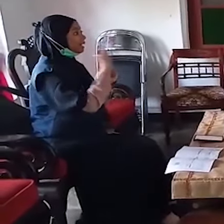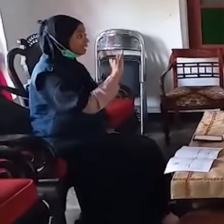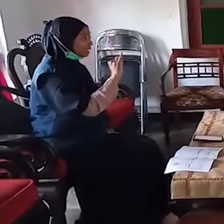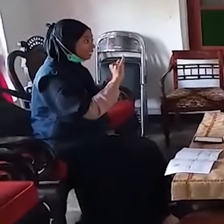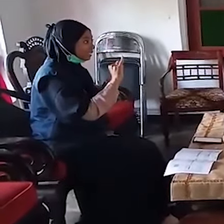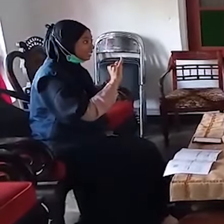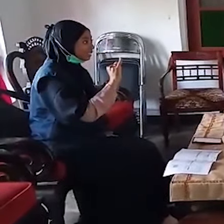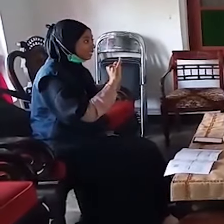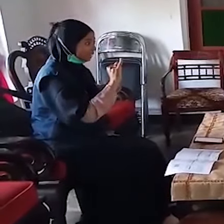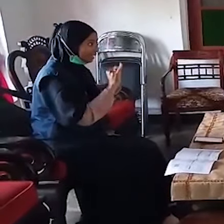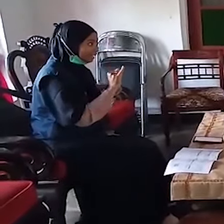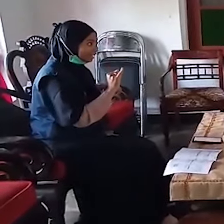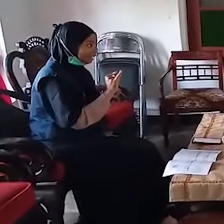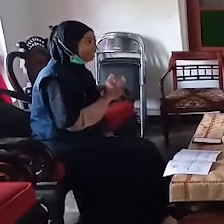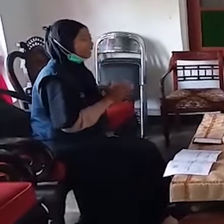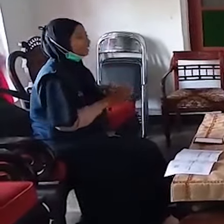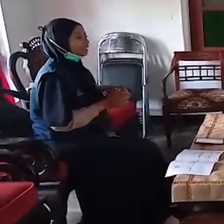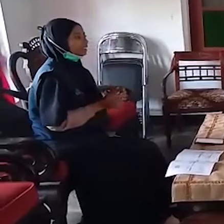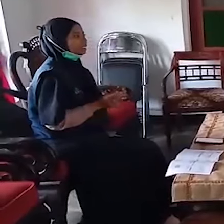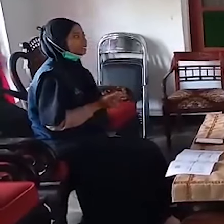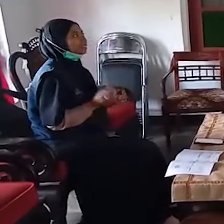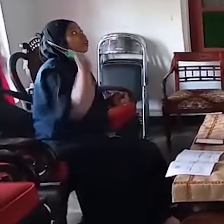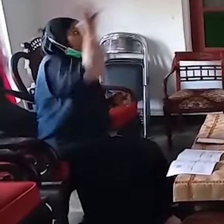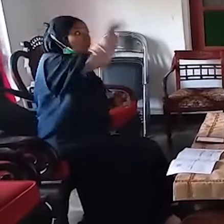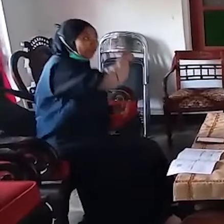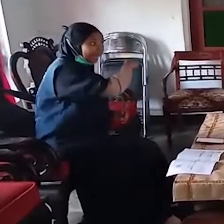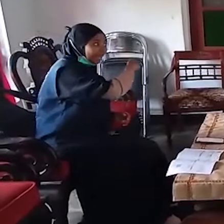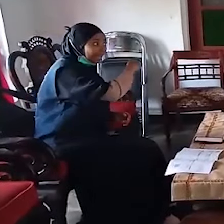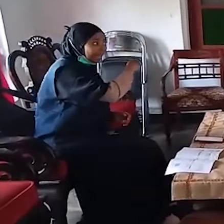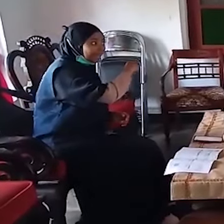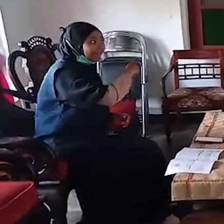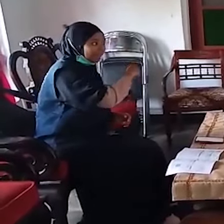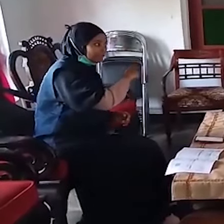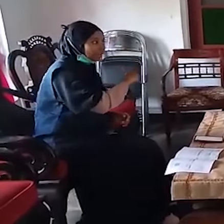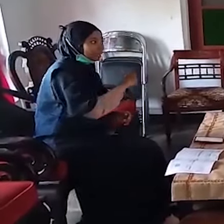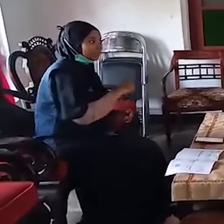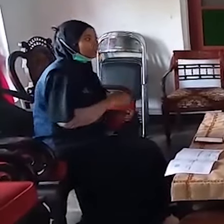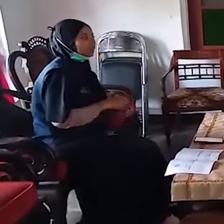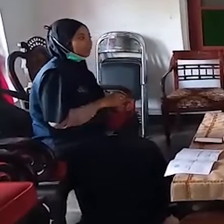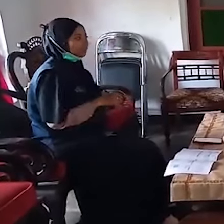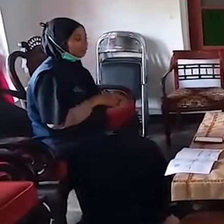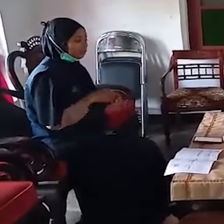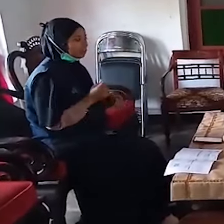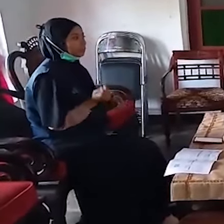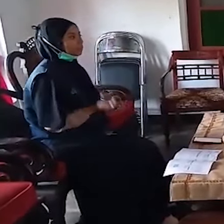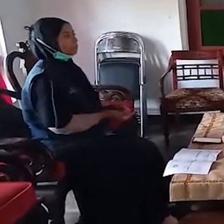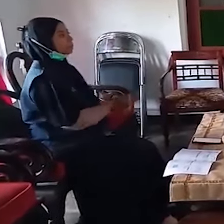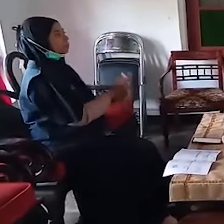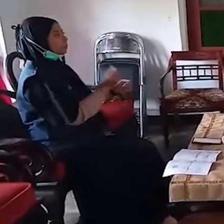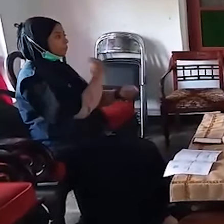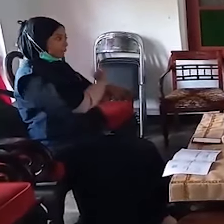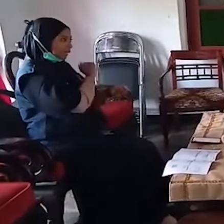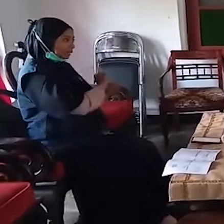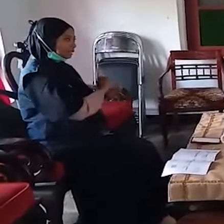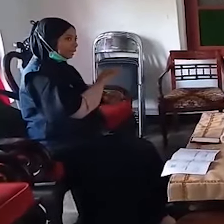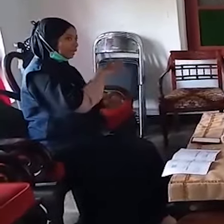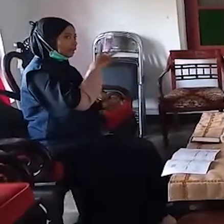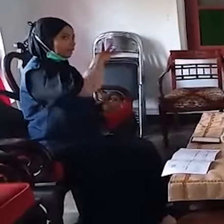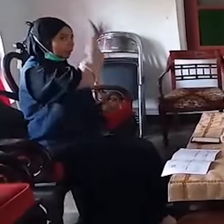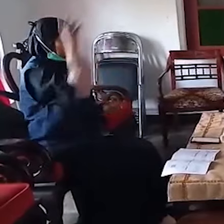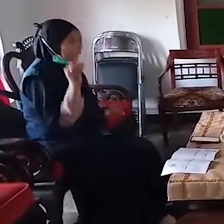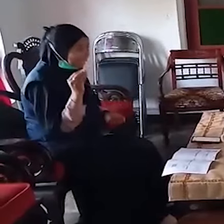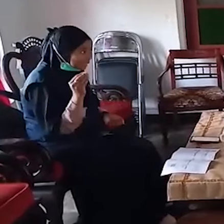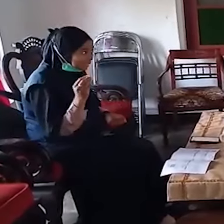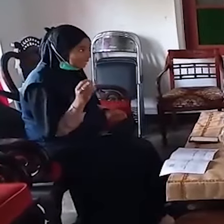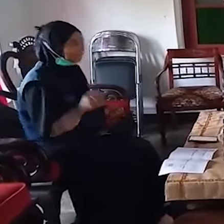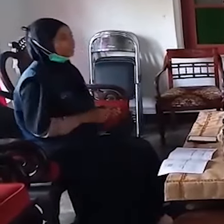gerakannya gimana, isyaratnya apa, itu sudah tahu. Jadi, kemarin ketemu itu cuma memaksimalkan apa yang isyarat aku